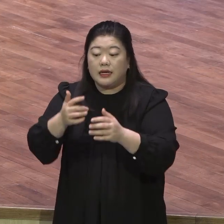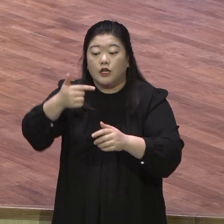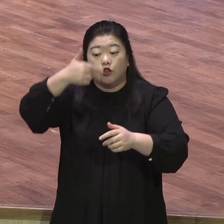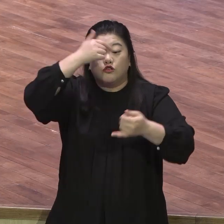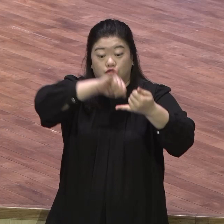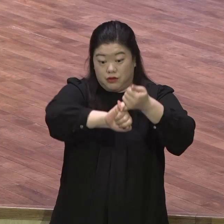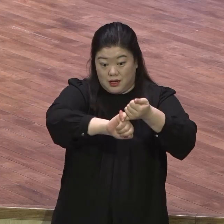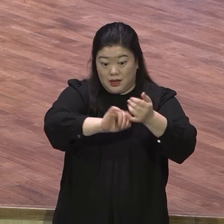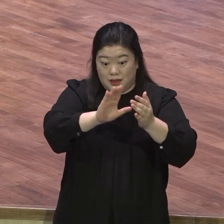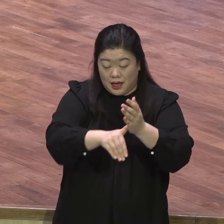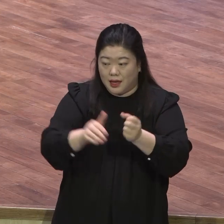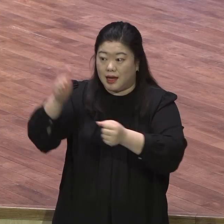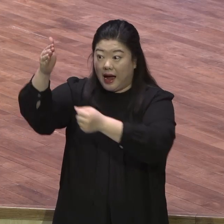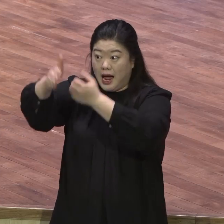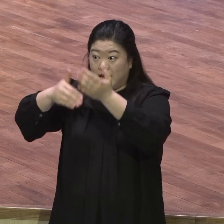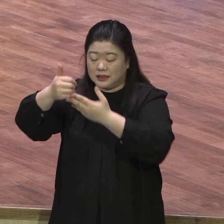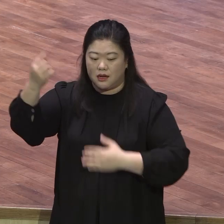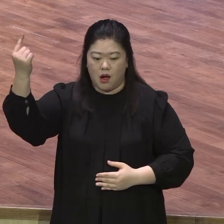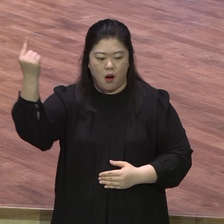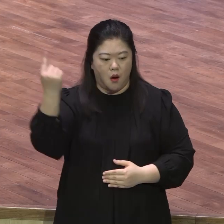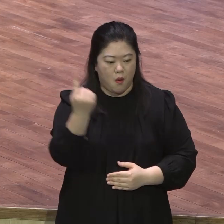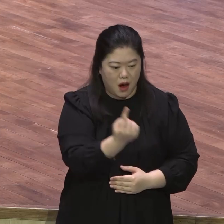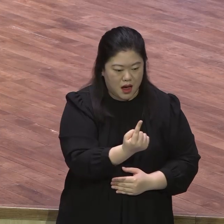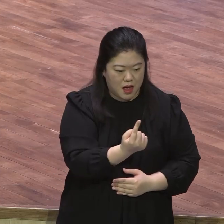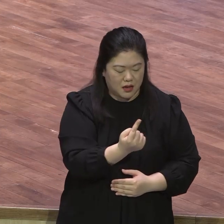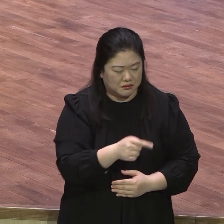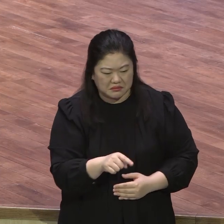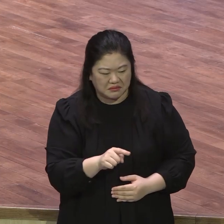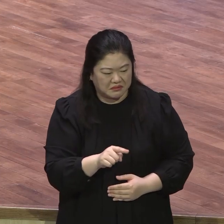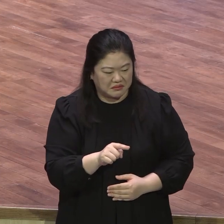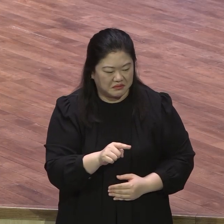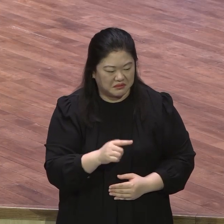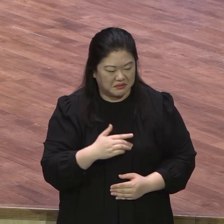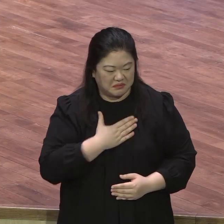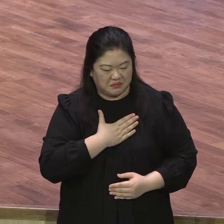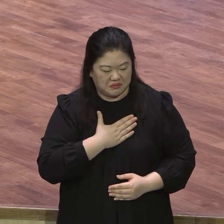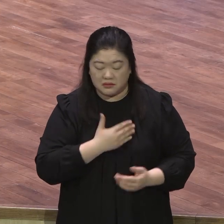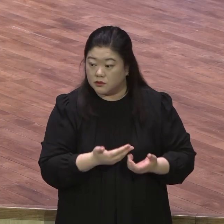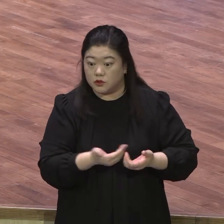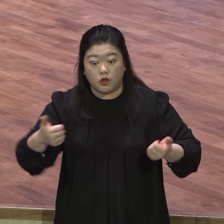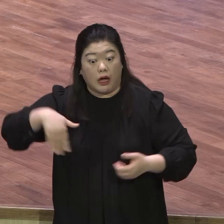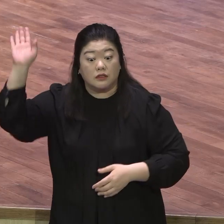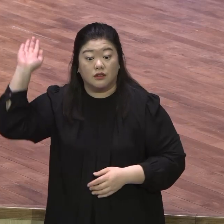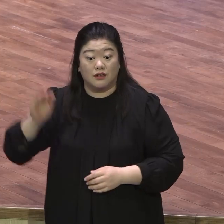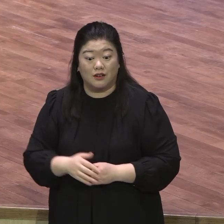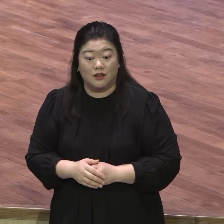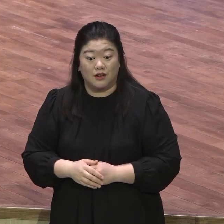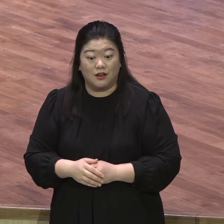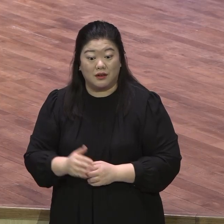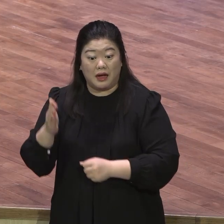세상 말로 말하면 기분 나쁘면 가셨어요. 기분 좋으면 오셨어요.